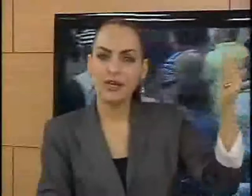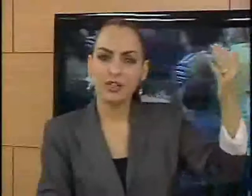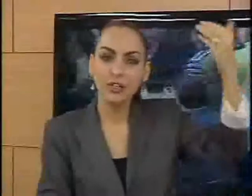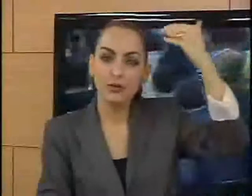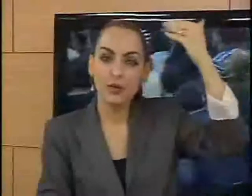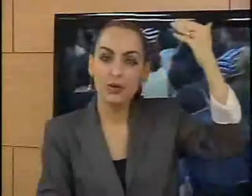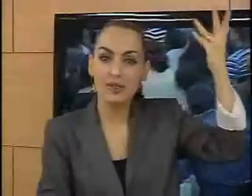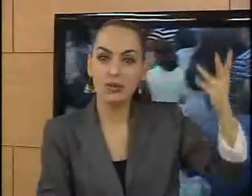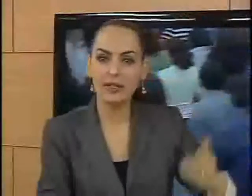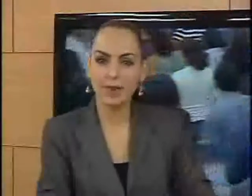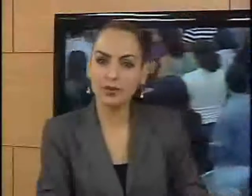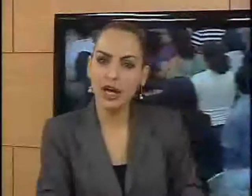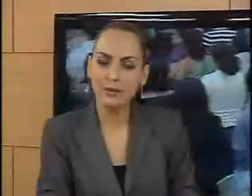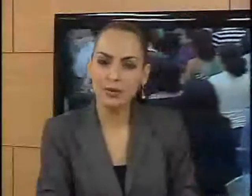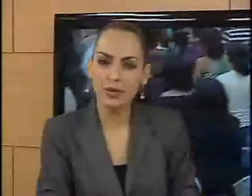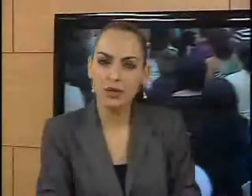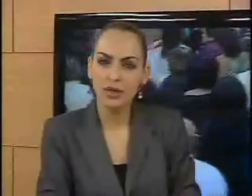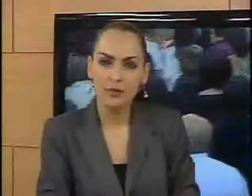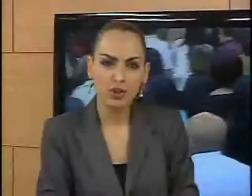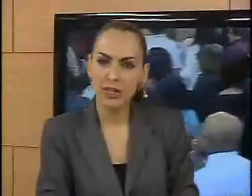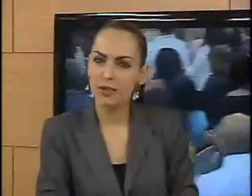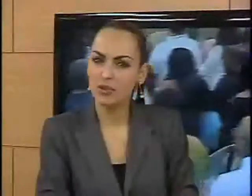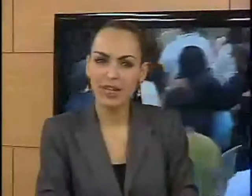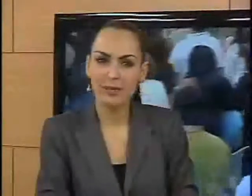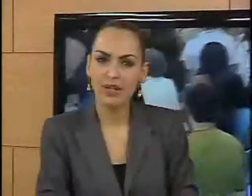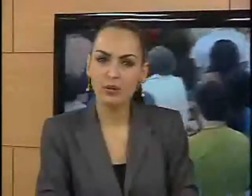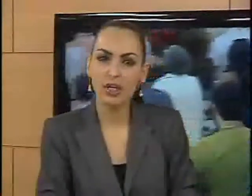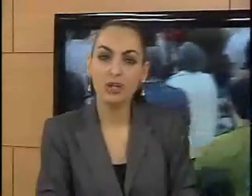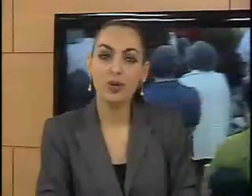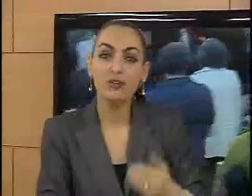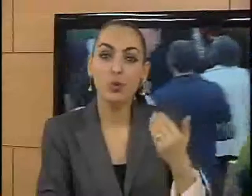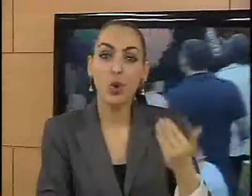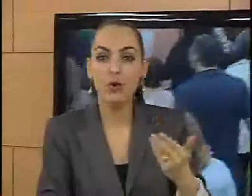combatido, aquilo foi uma coisa colocada pelo diabo. Depois que ela pediu, se arrependeu tanto, porque viu o roubo